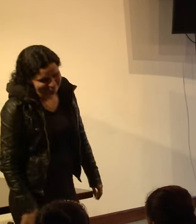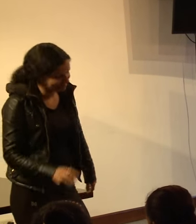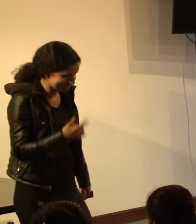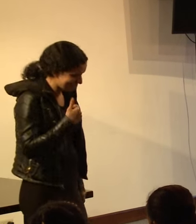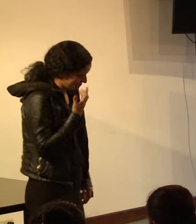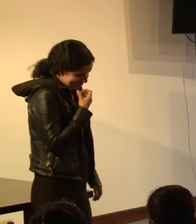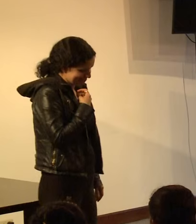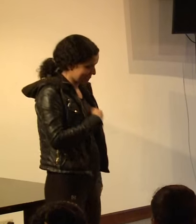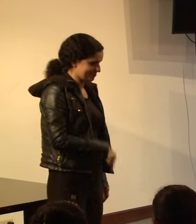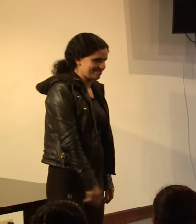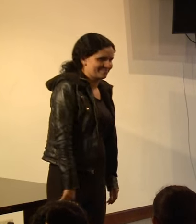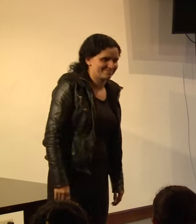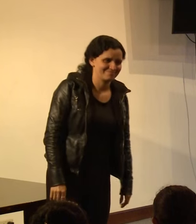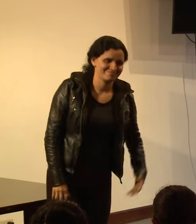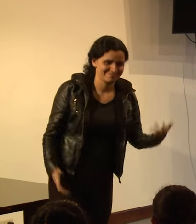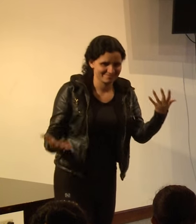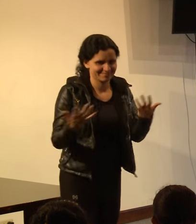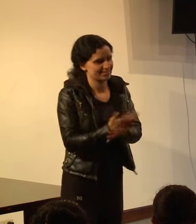bonito.